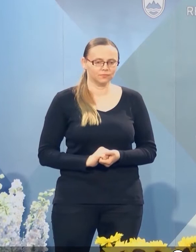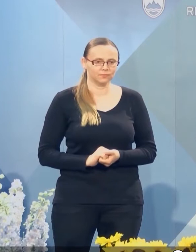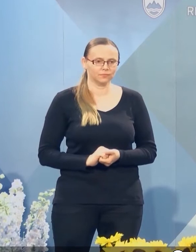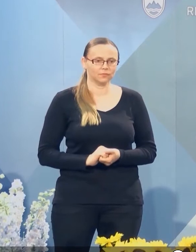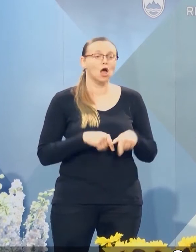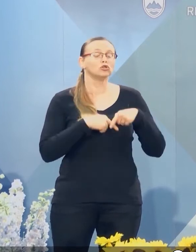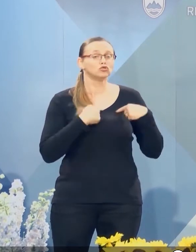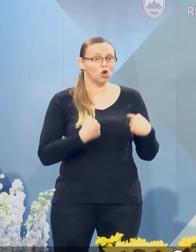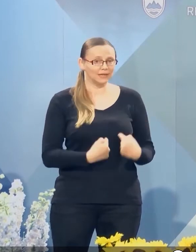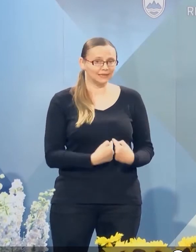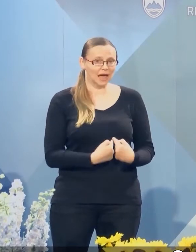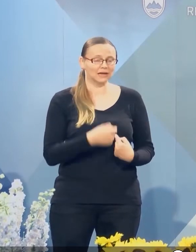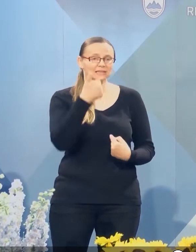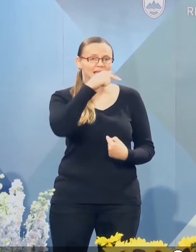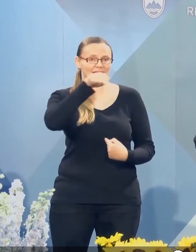Solidarnost